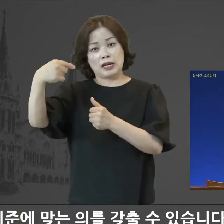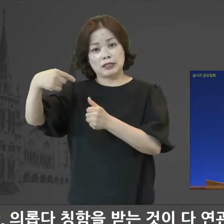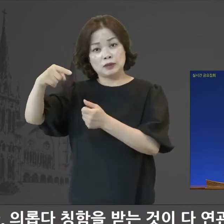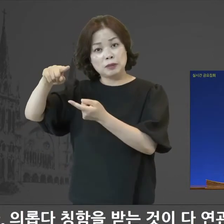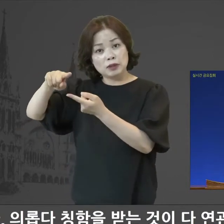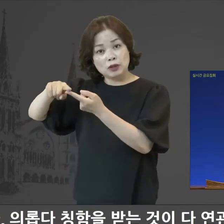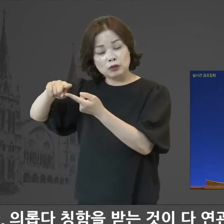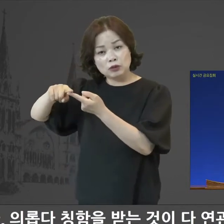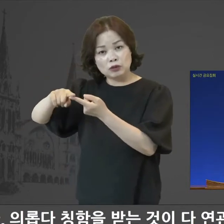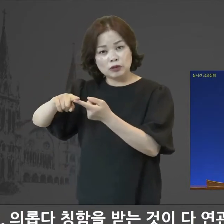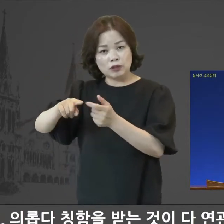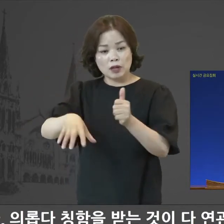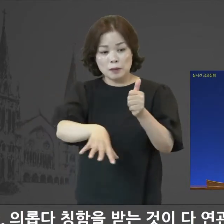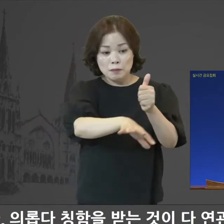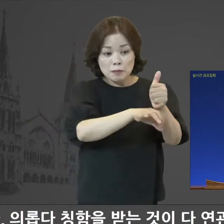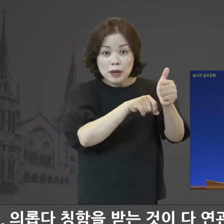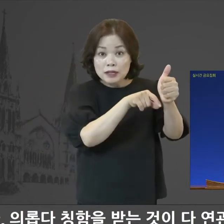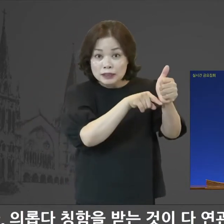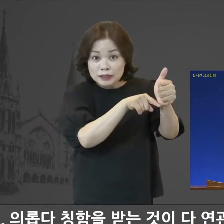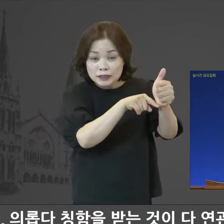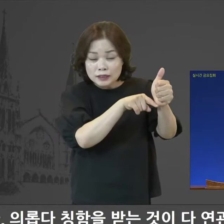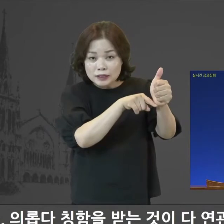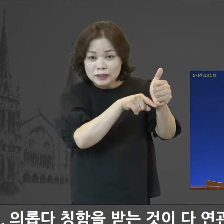가르침도 벨릭스에게